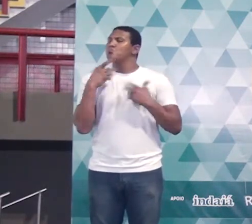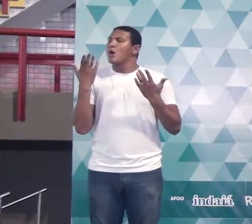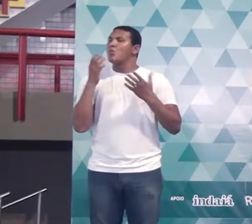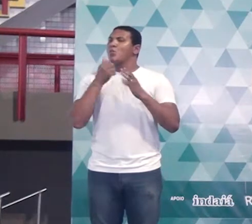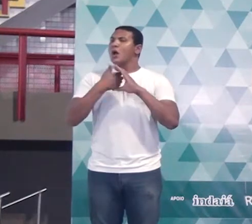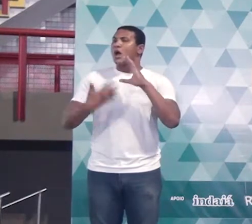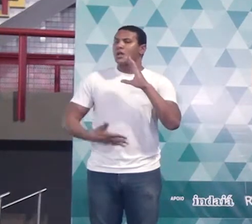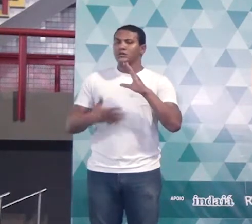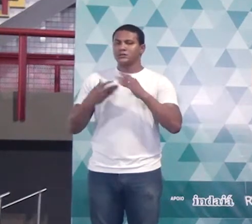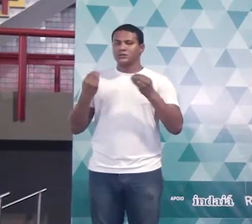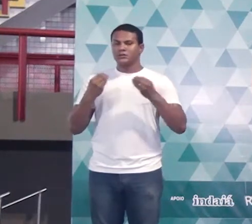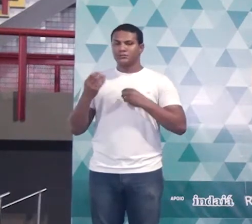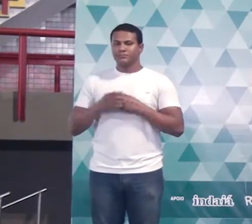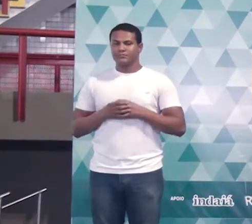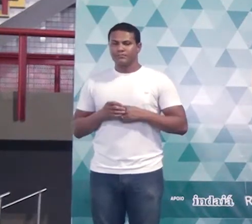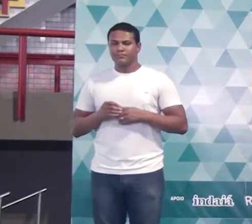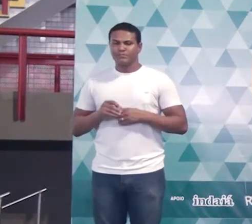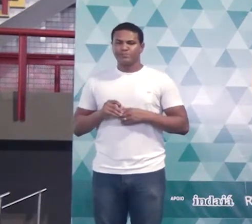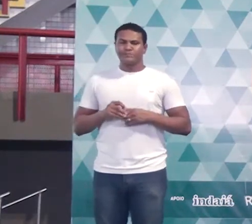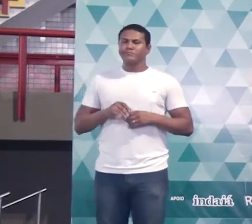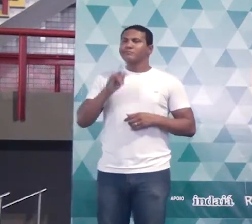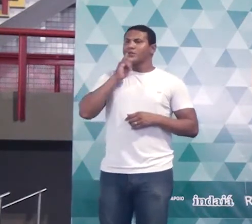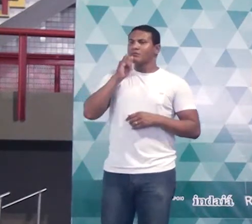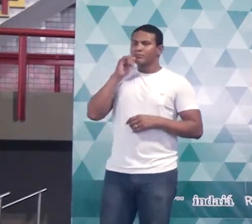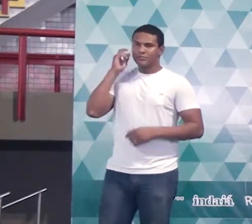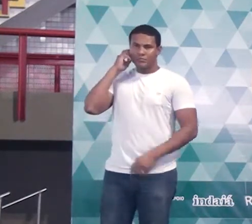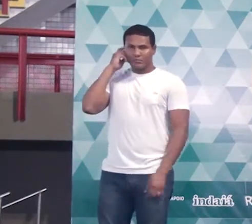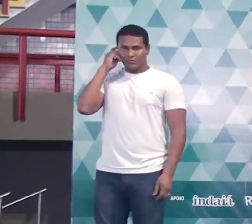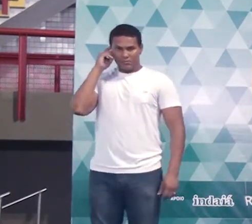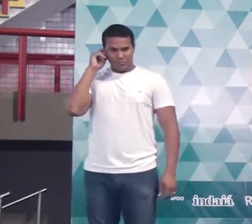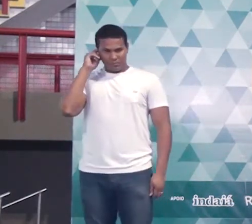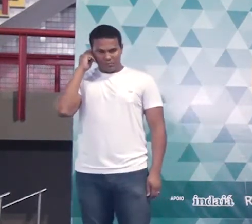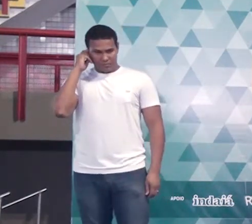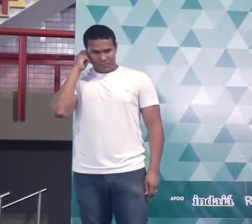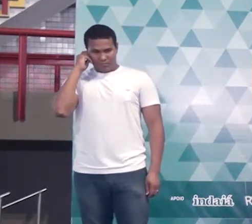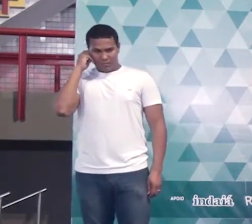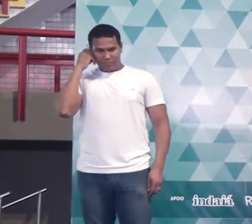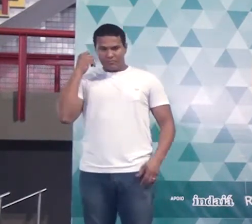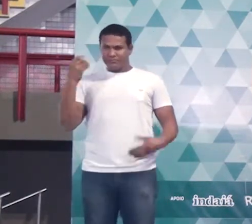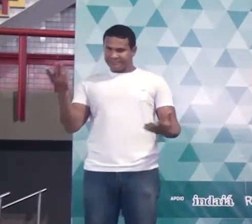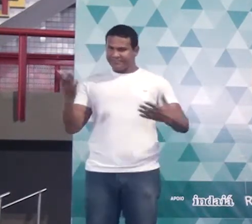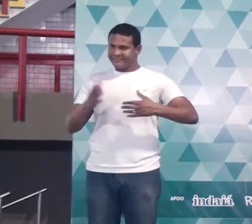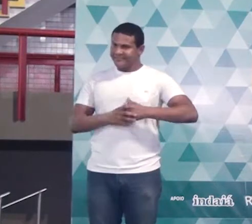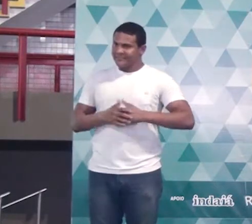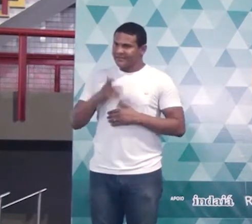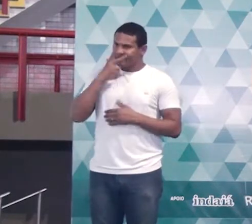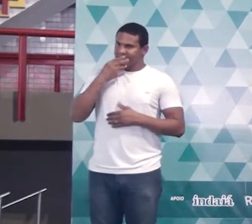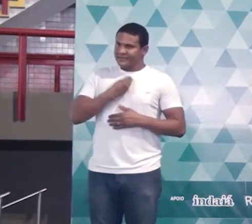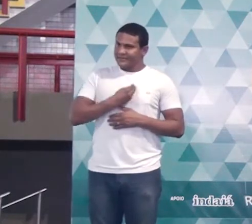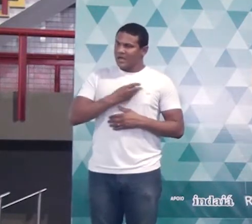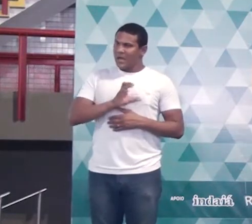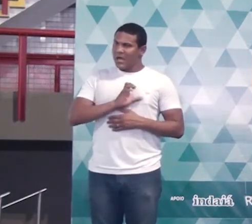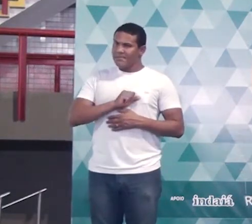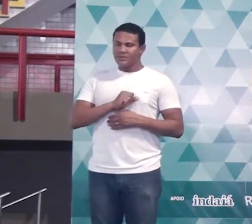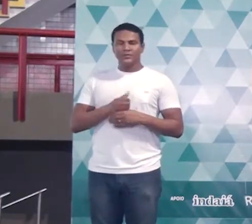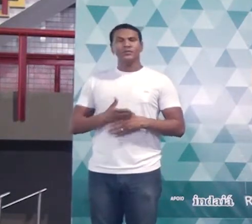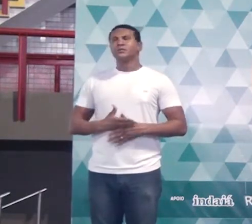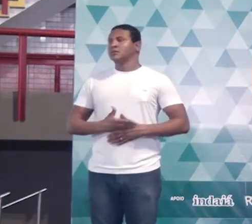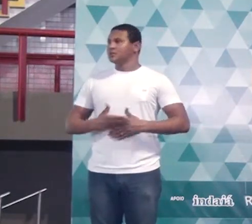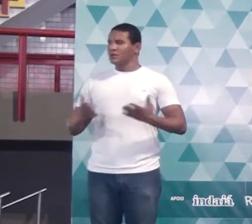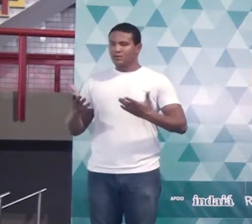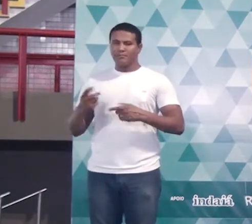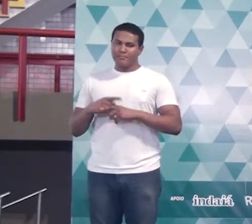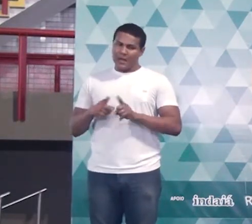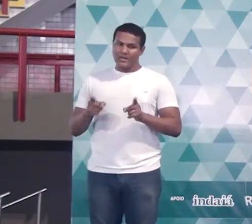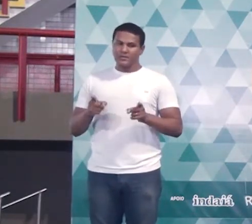temos pouco tempo para muita coisa, meu Deus. Tão curta a vida para tão longo amor. Mas antes eu não